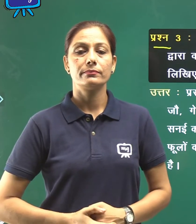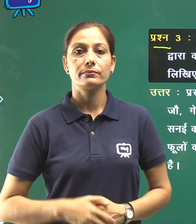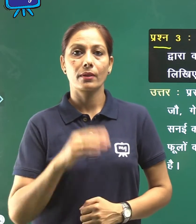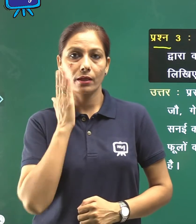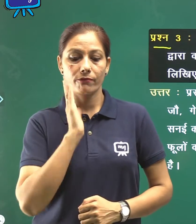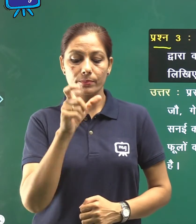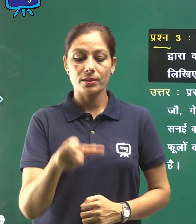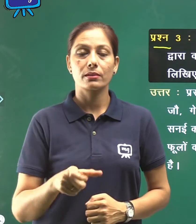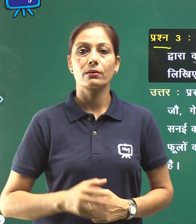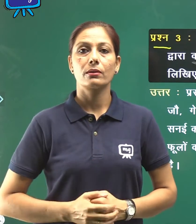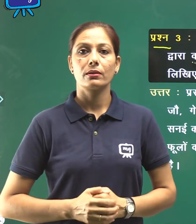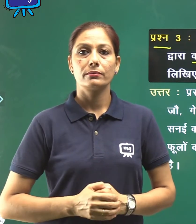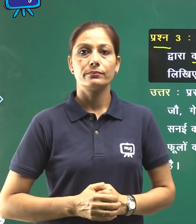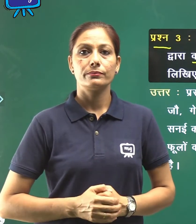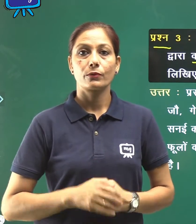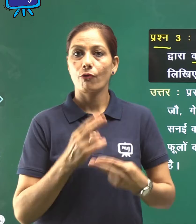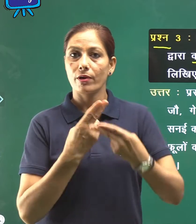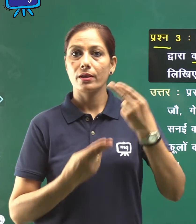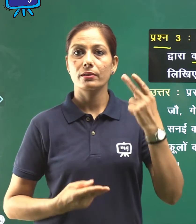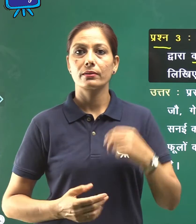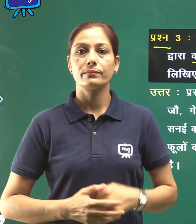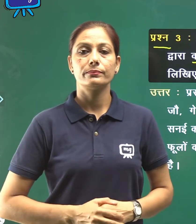कवि द्वारा वर्णित